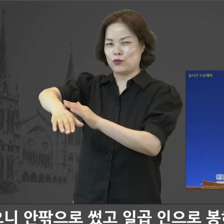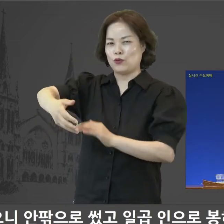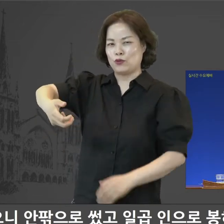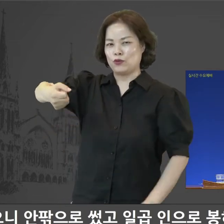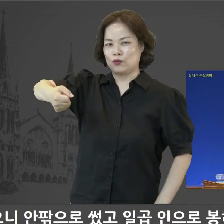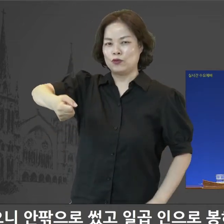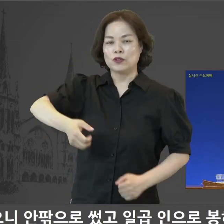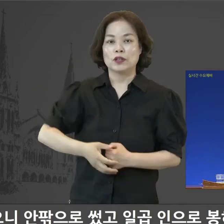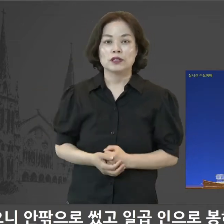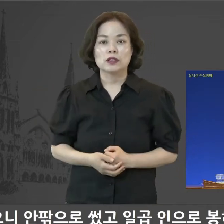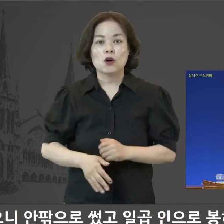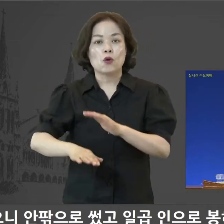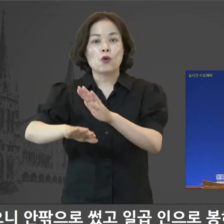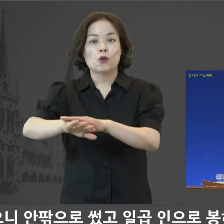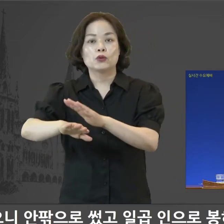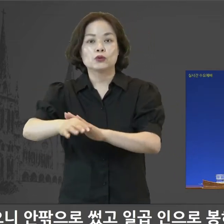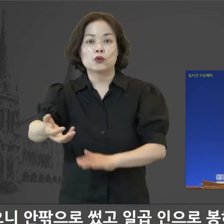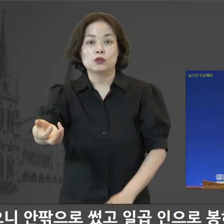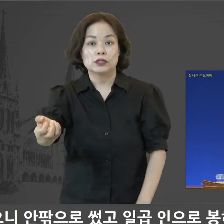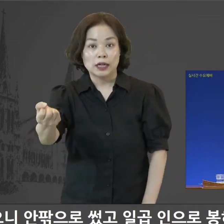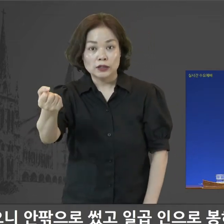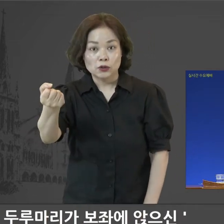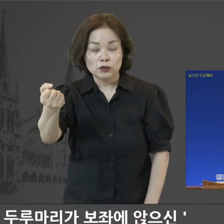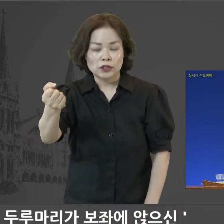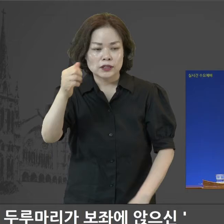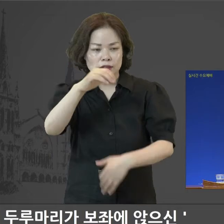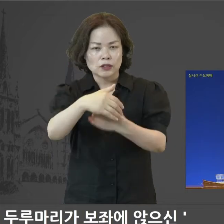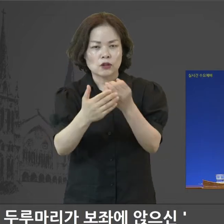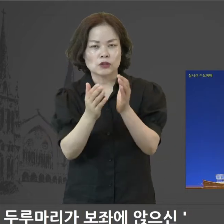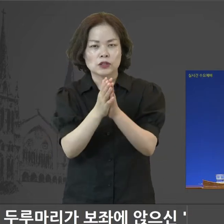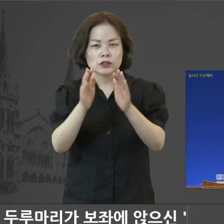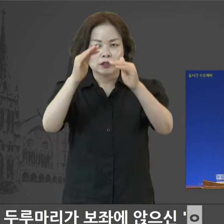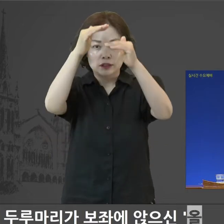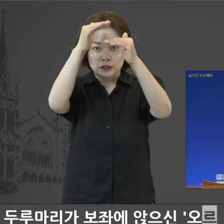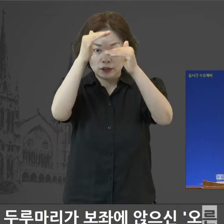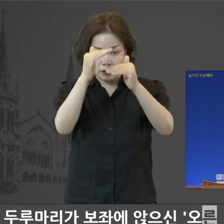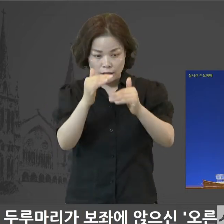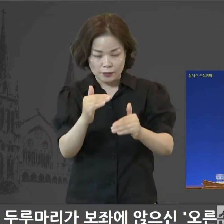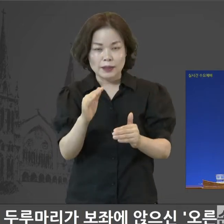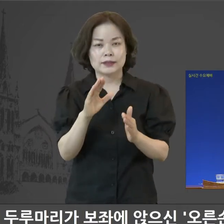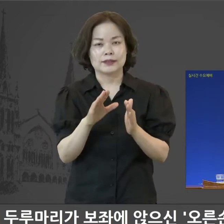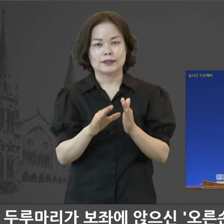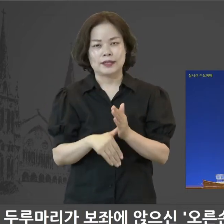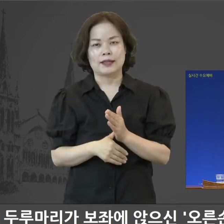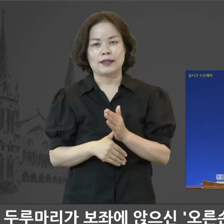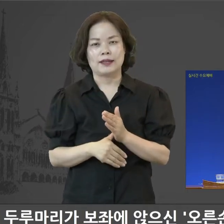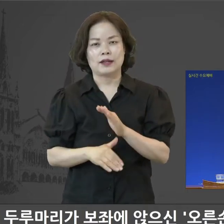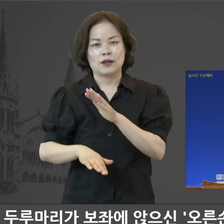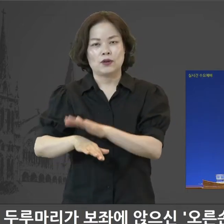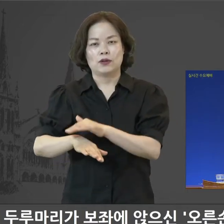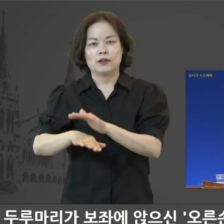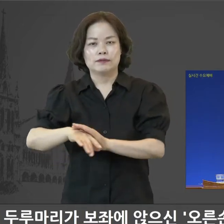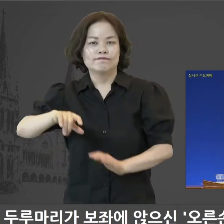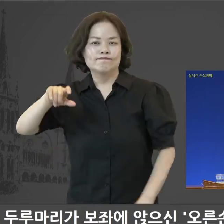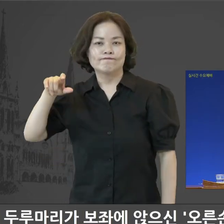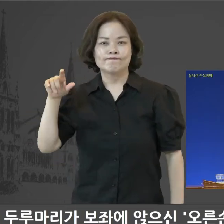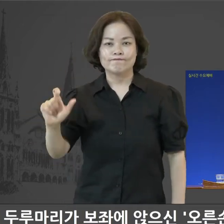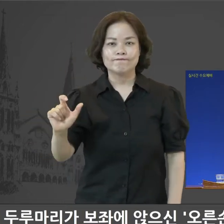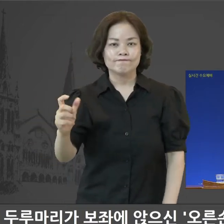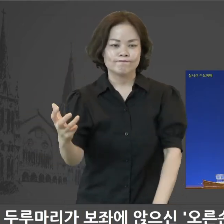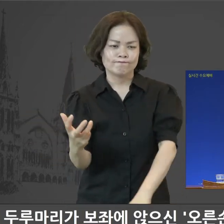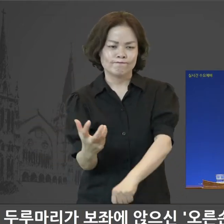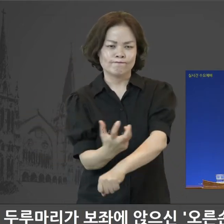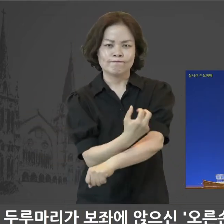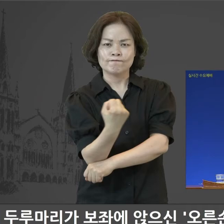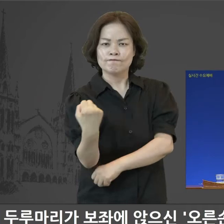그렇죠? 오른손이라고 하면은 우리가 성경 전반적으로 살펴볼 때에 오른손은 강력한